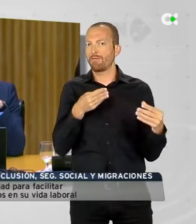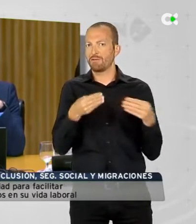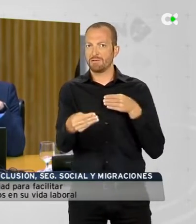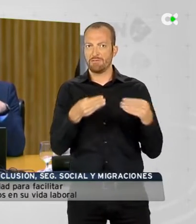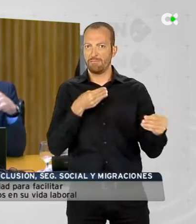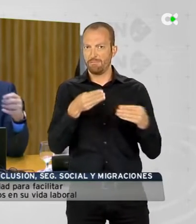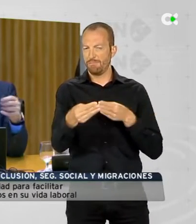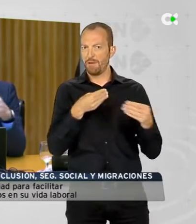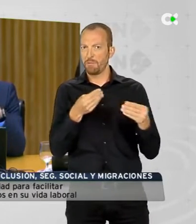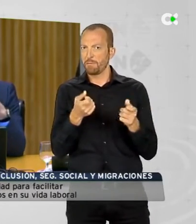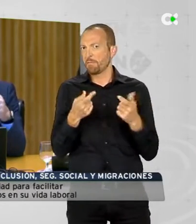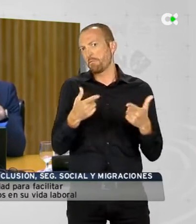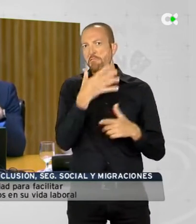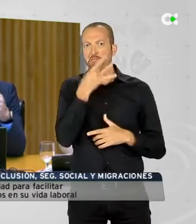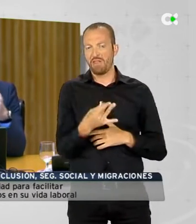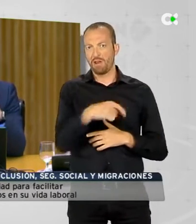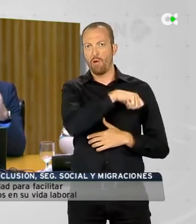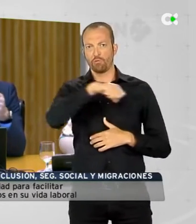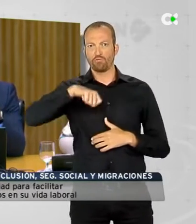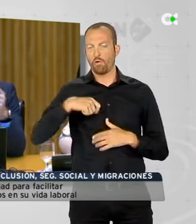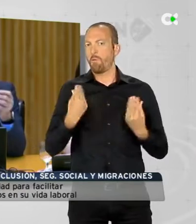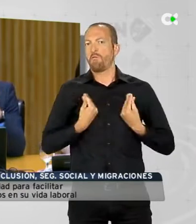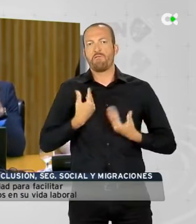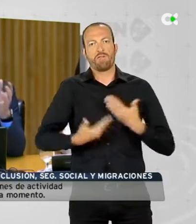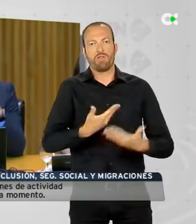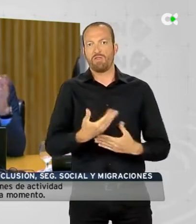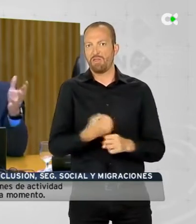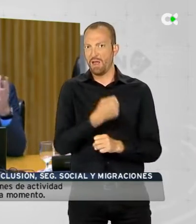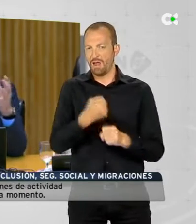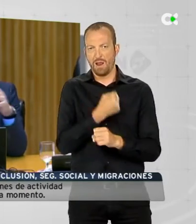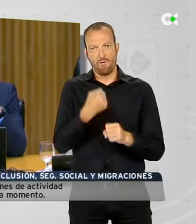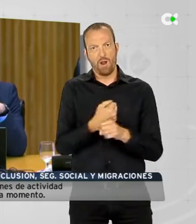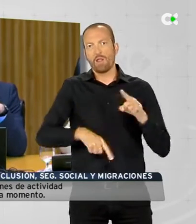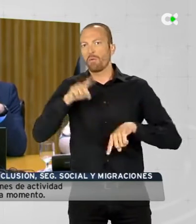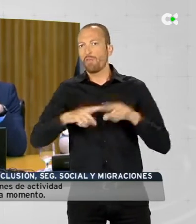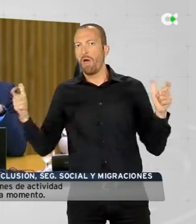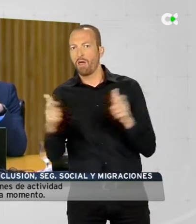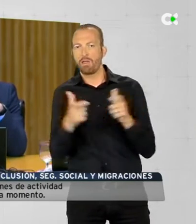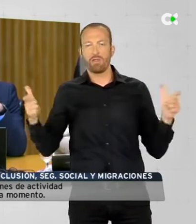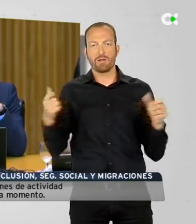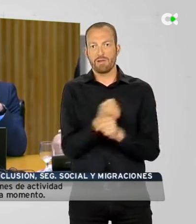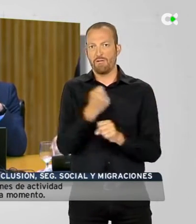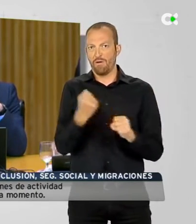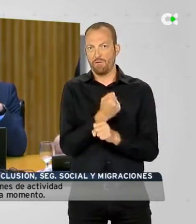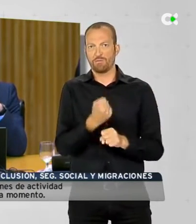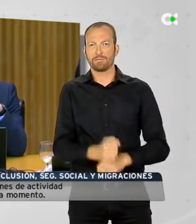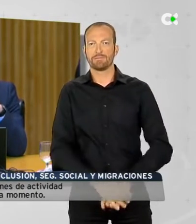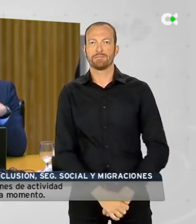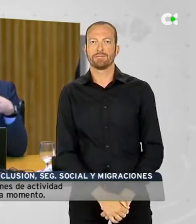flexibilidad para facilitar a los autónomos en su vida laboral y en sus vaivenes de actividad en cada momento.